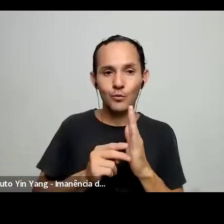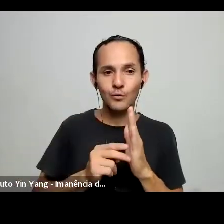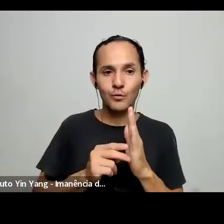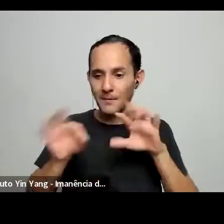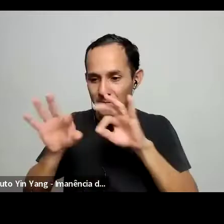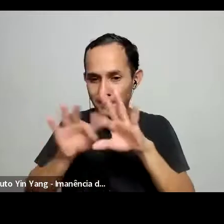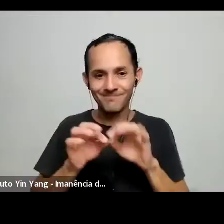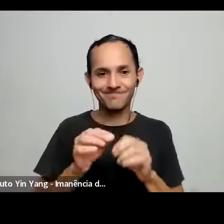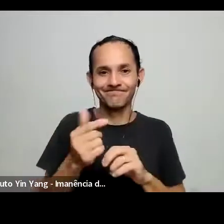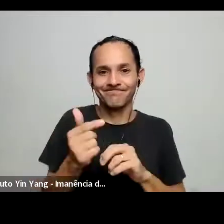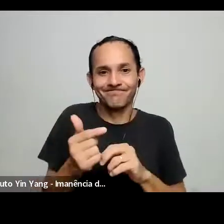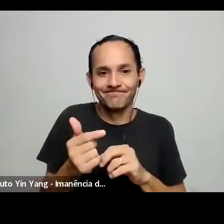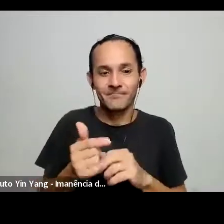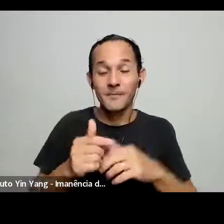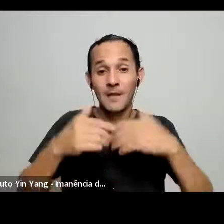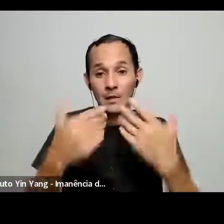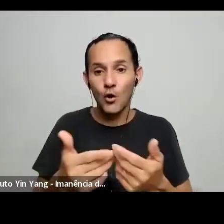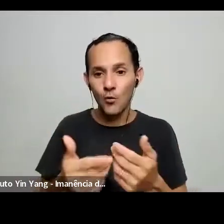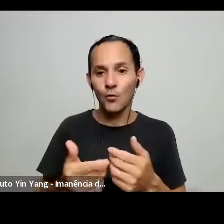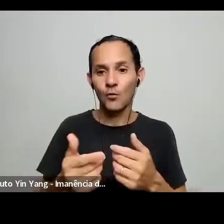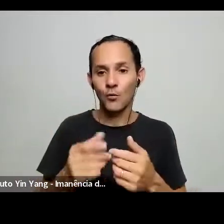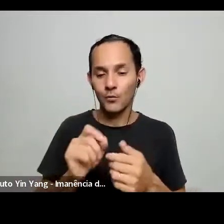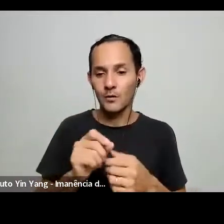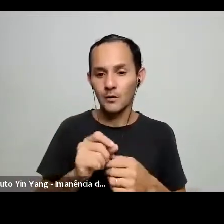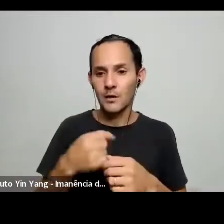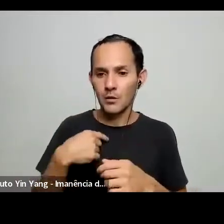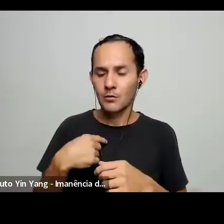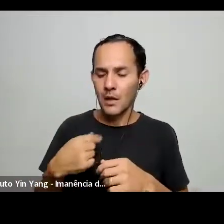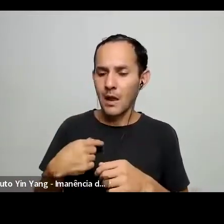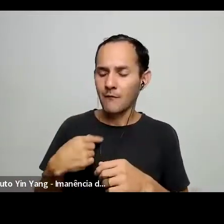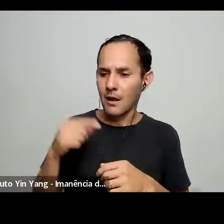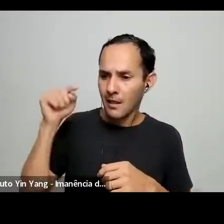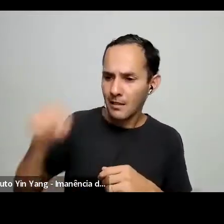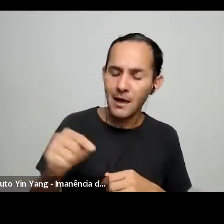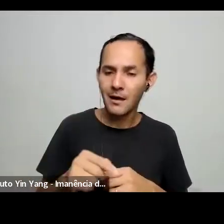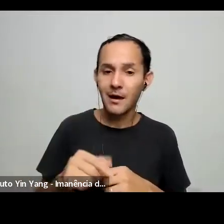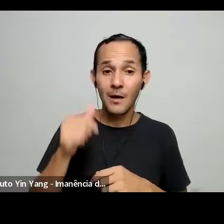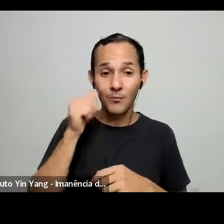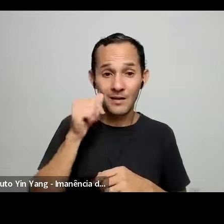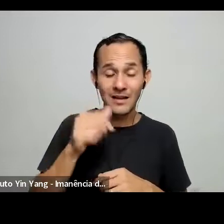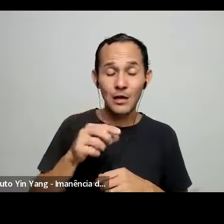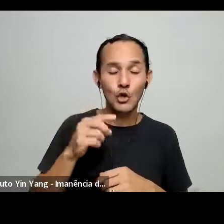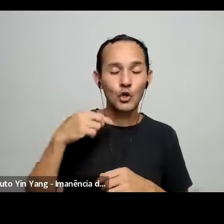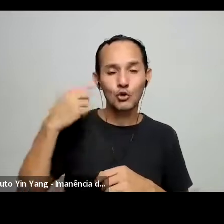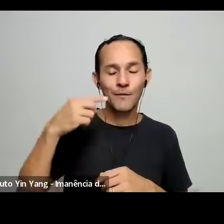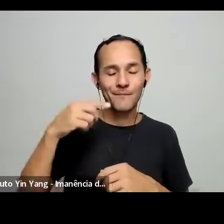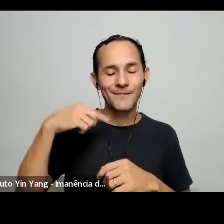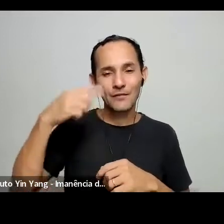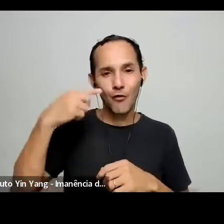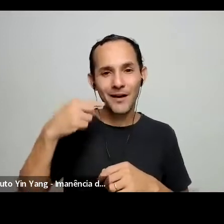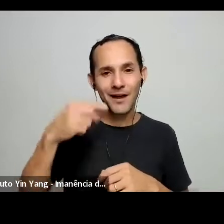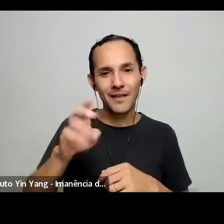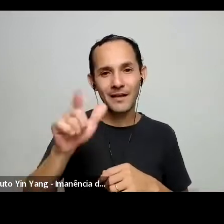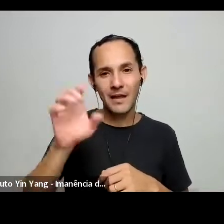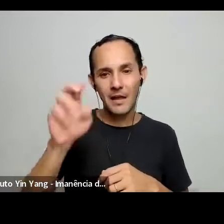disso. Então, num desses almoços em que eu estava presente, a doutora Kellen Medeiros falou: e se a